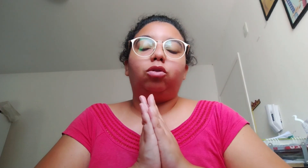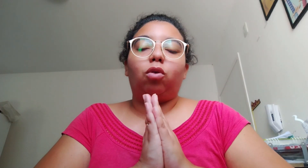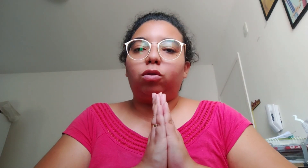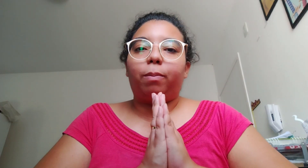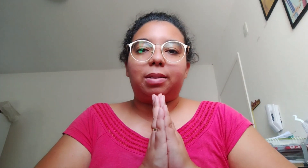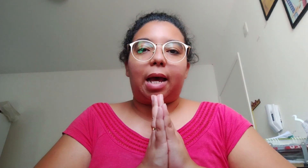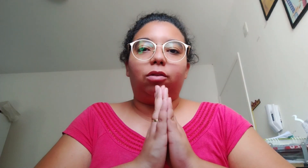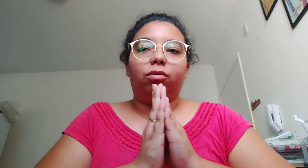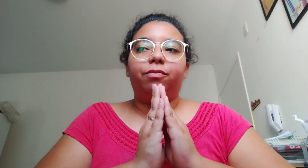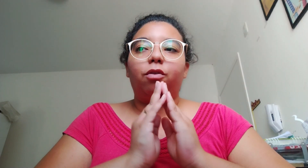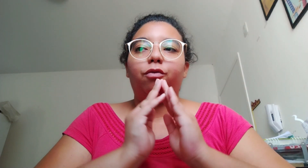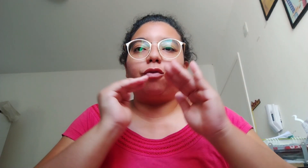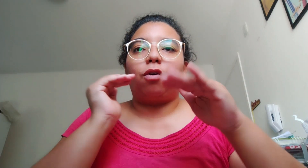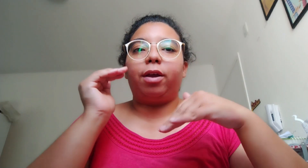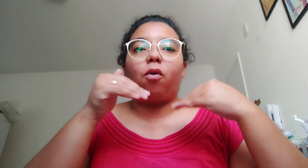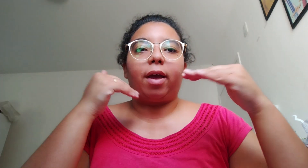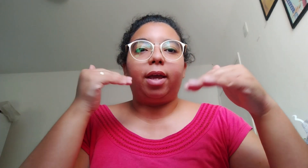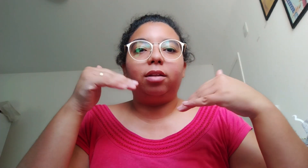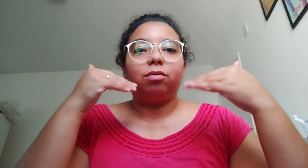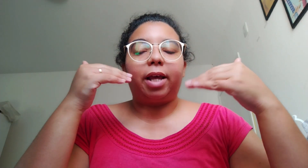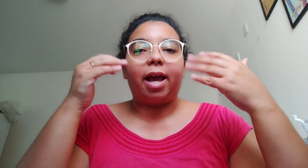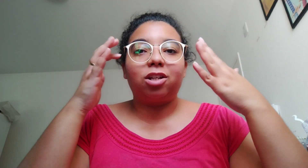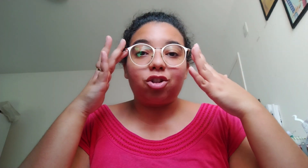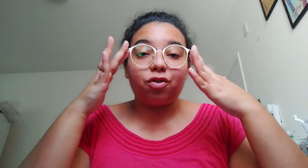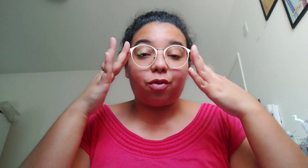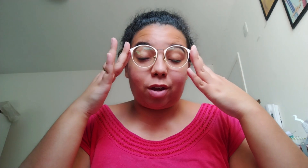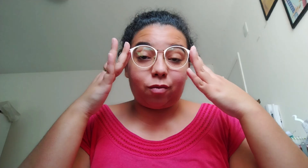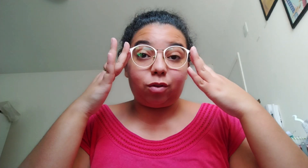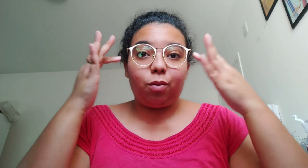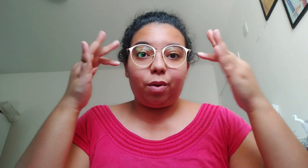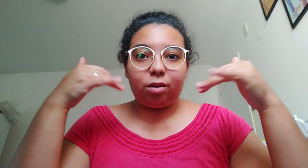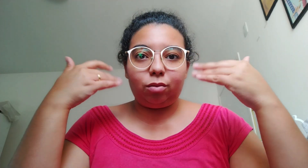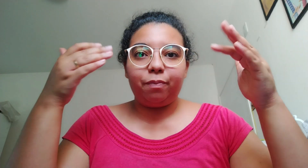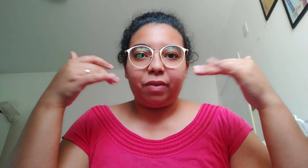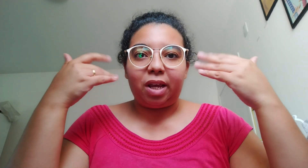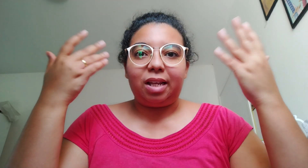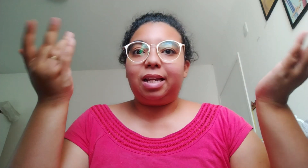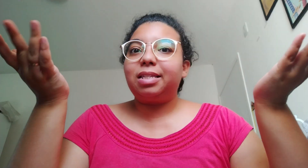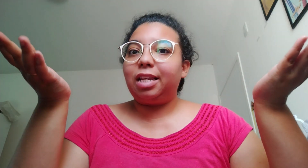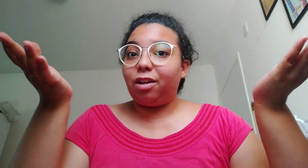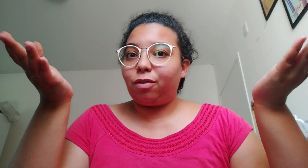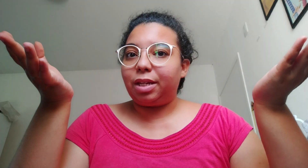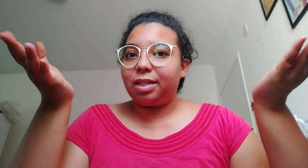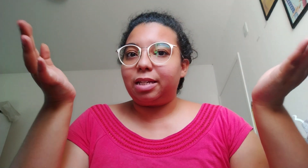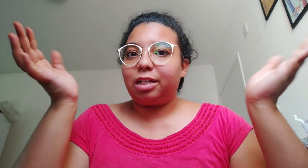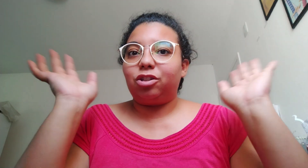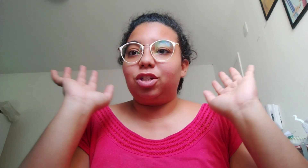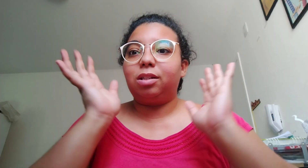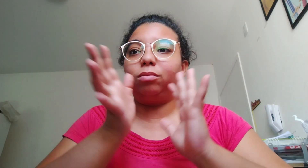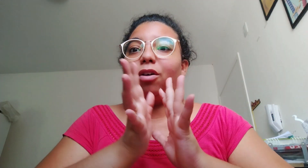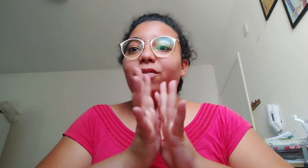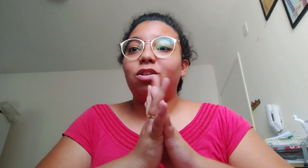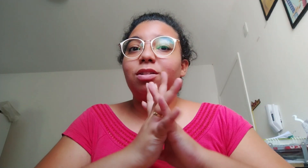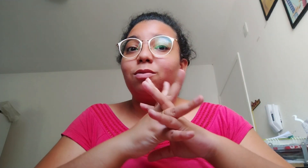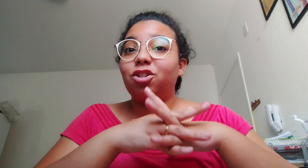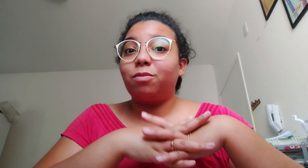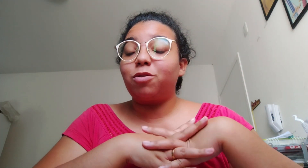todo passado foi correndo, né, a gente foi evoluindo nesse nível iniciante. Então, talvez nós não sejamos mais